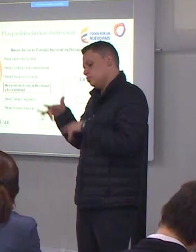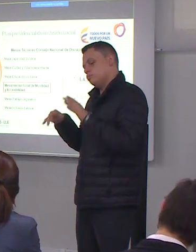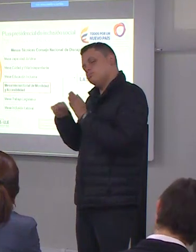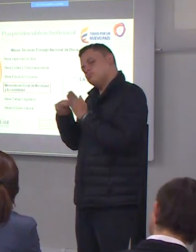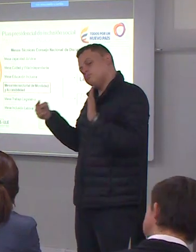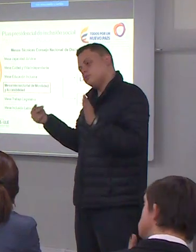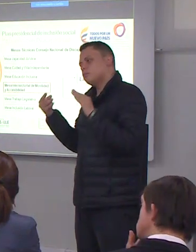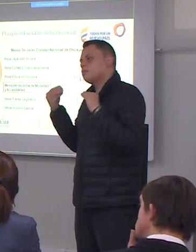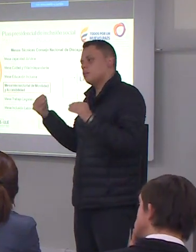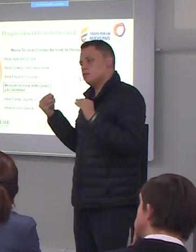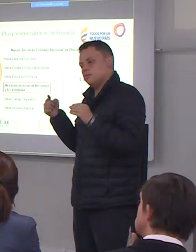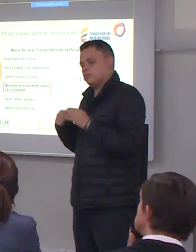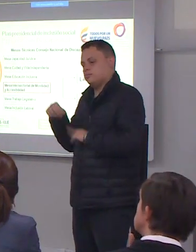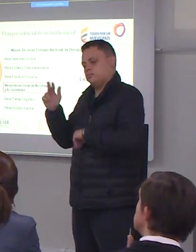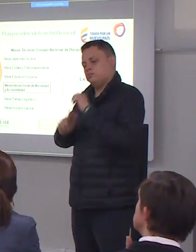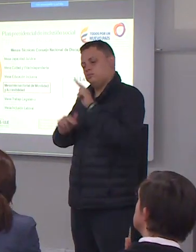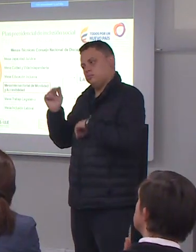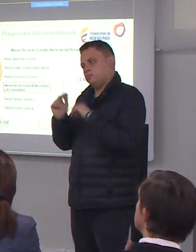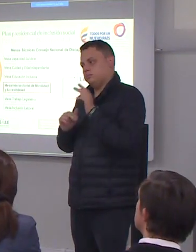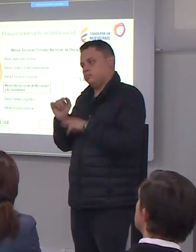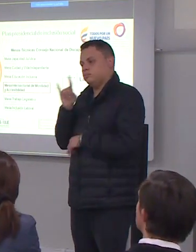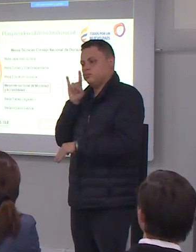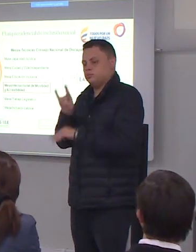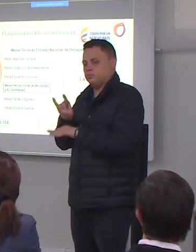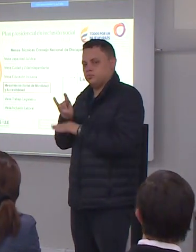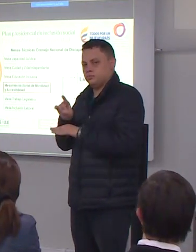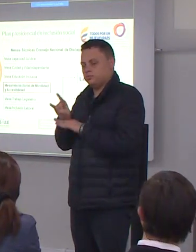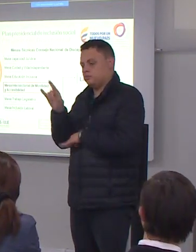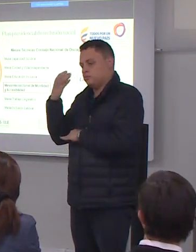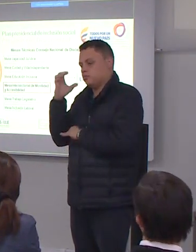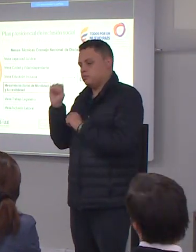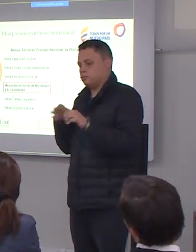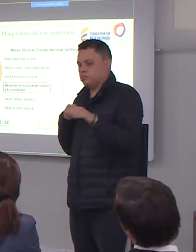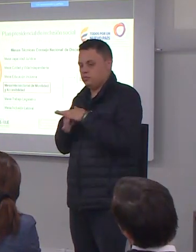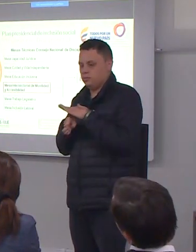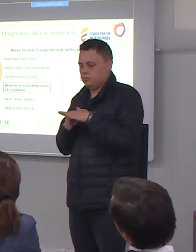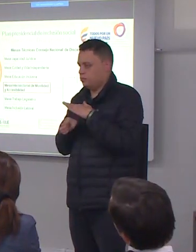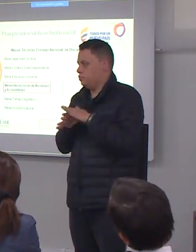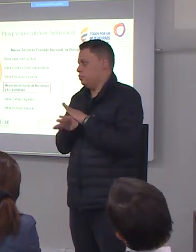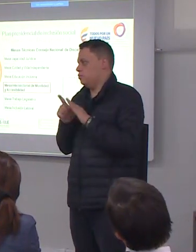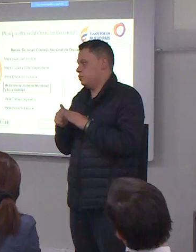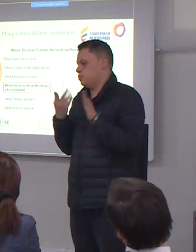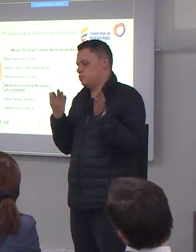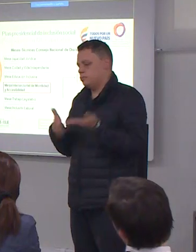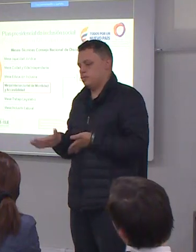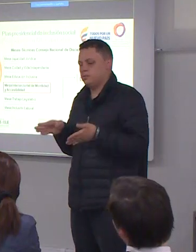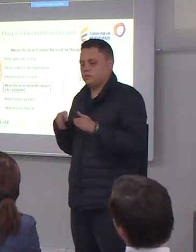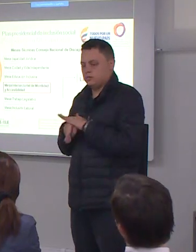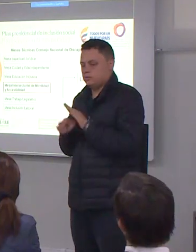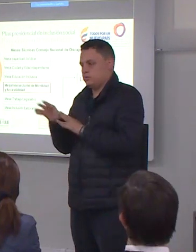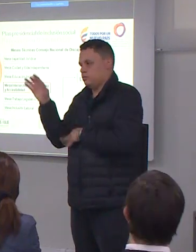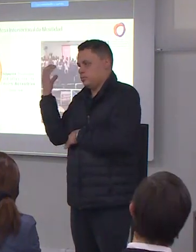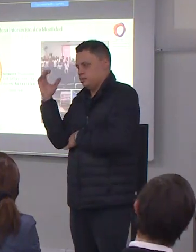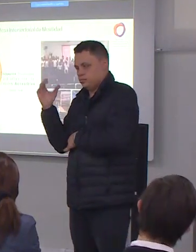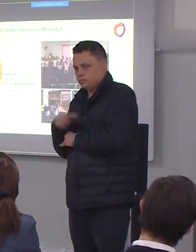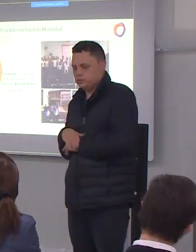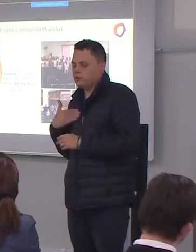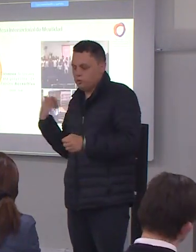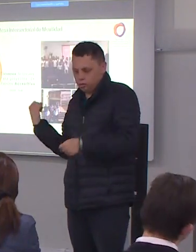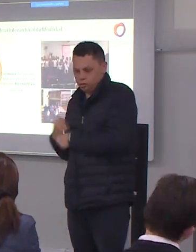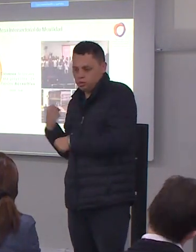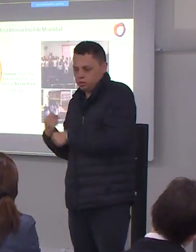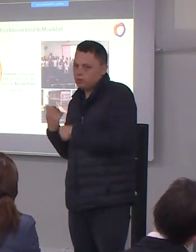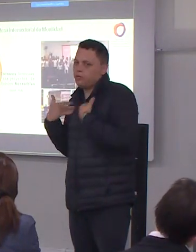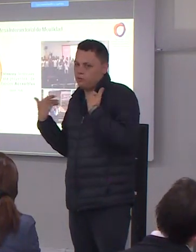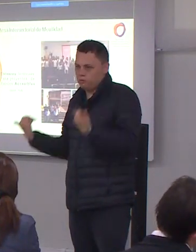para la construcción del observatorio colombiano de accesibilidad y el plan de accesibilidad colombia en eso es que estamos trabajando